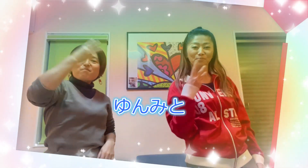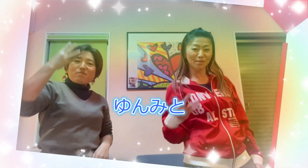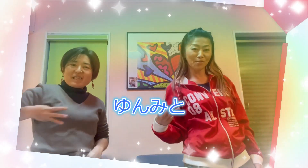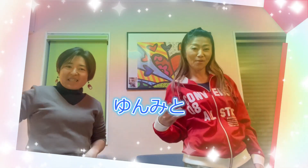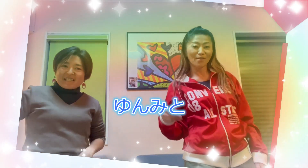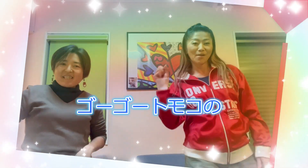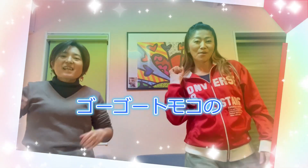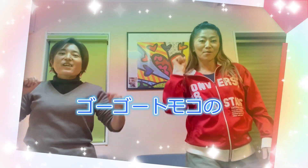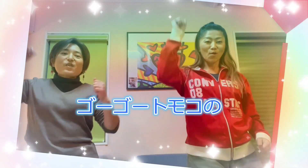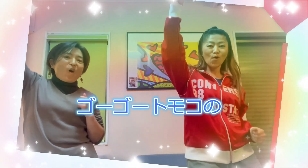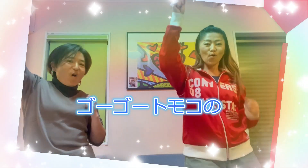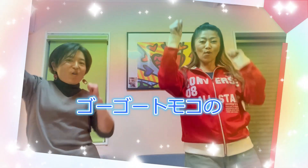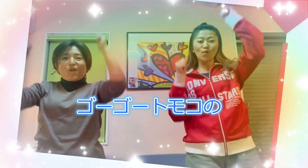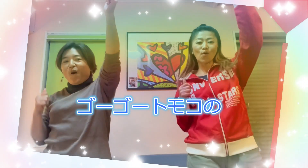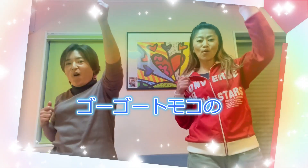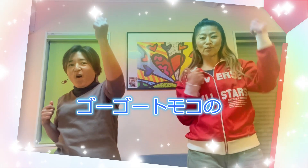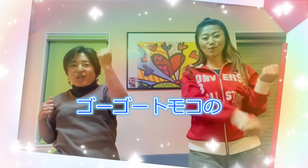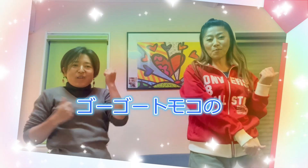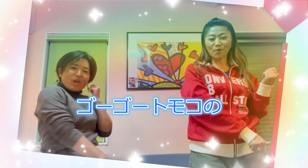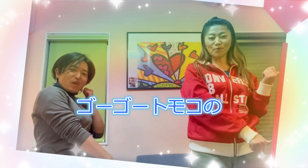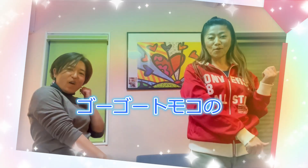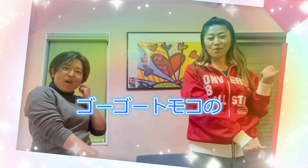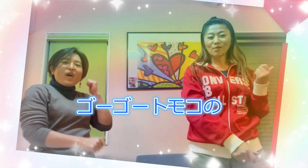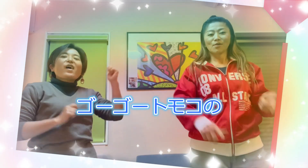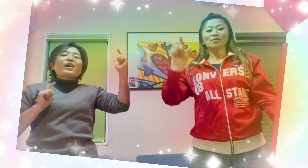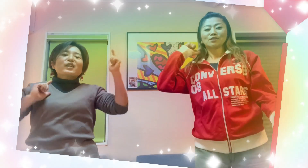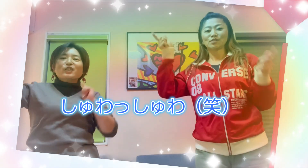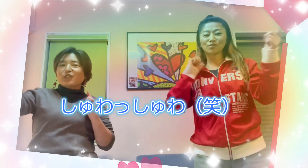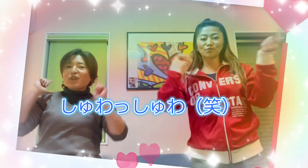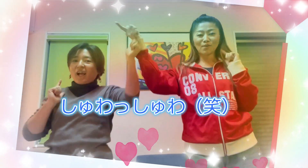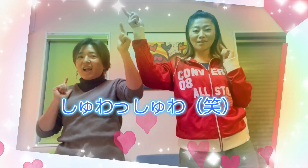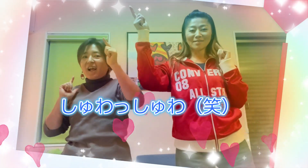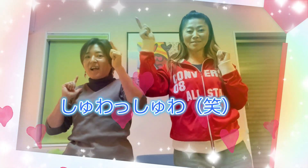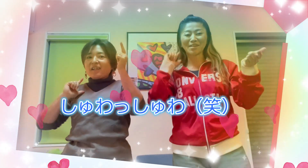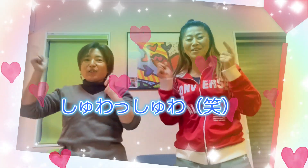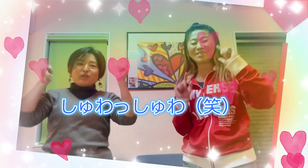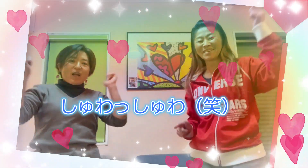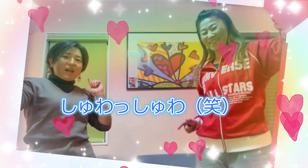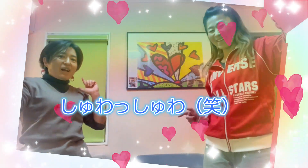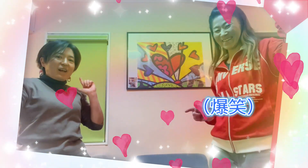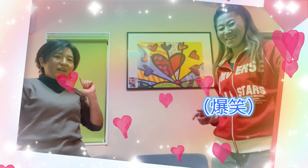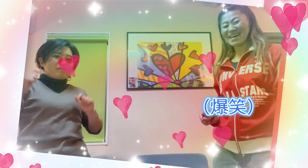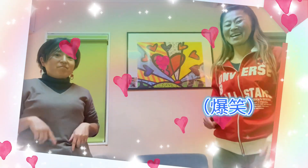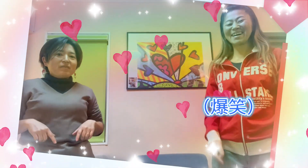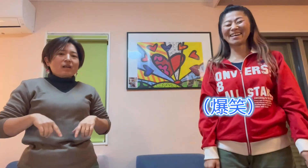とゴーゴーともこのシュワ シュワ。